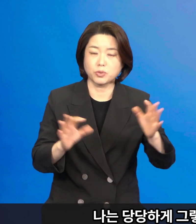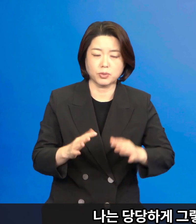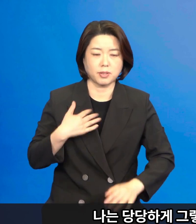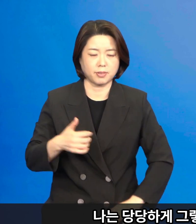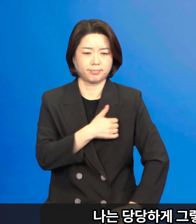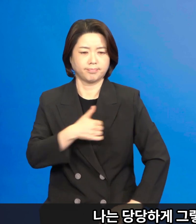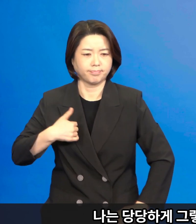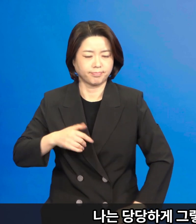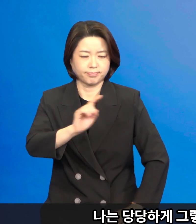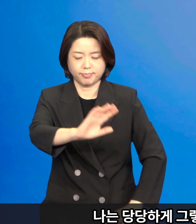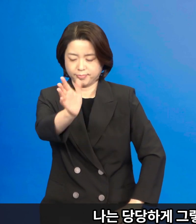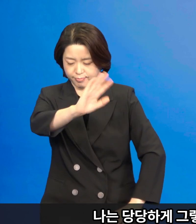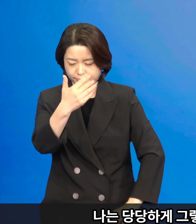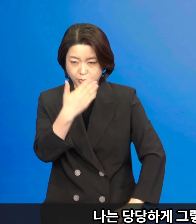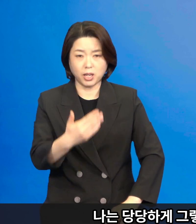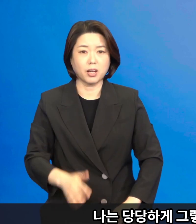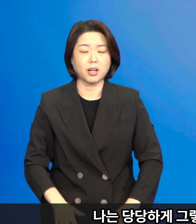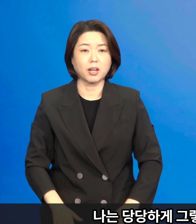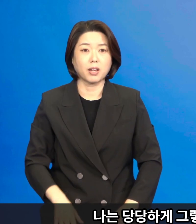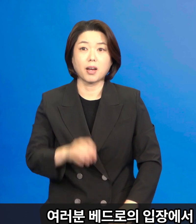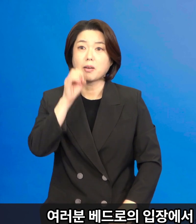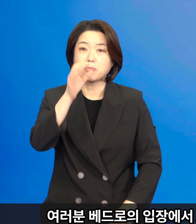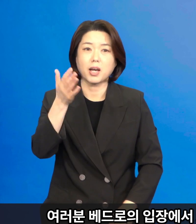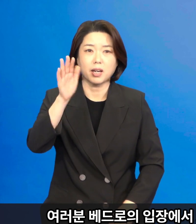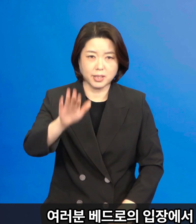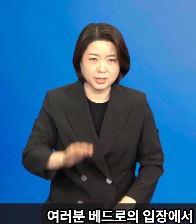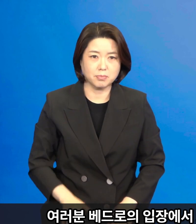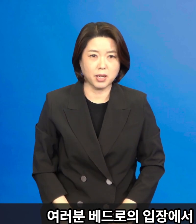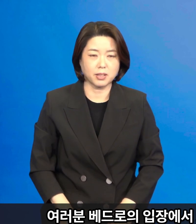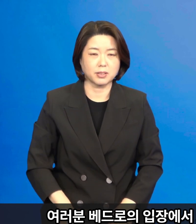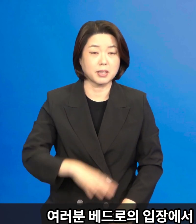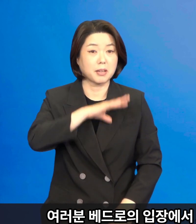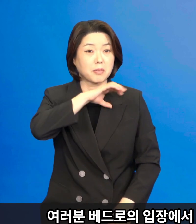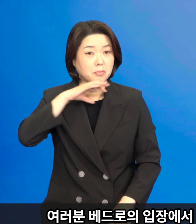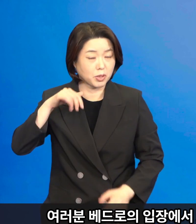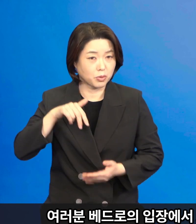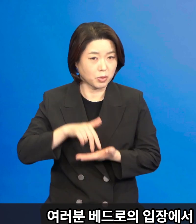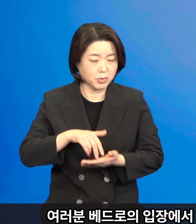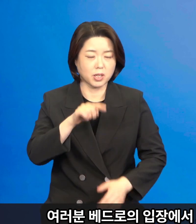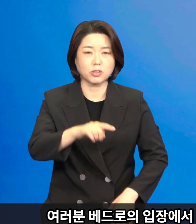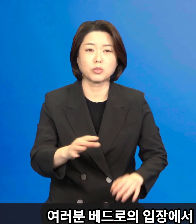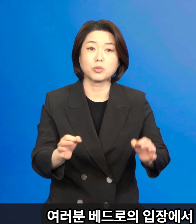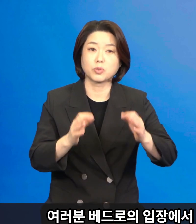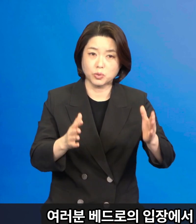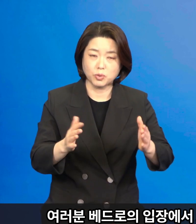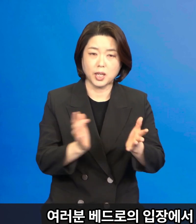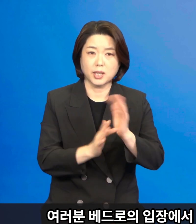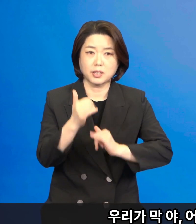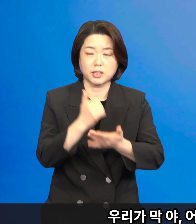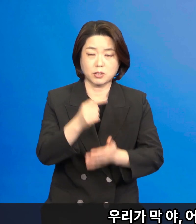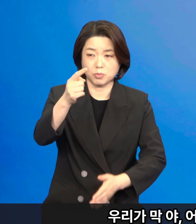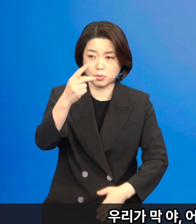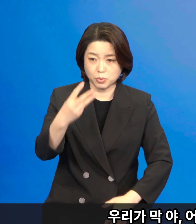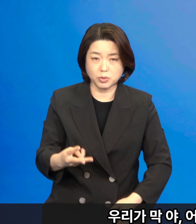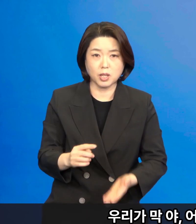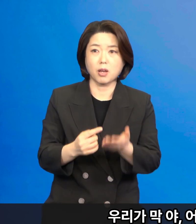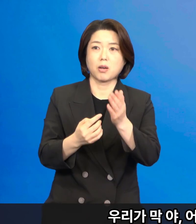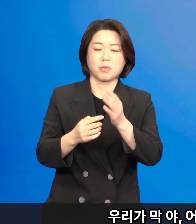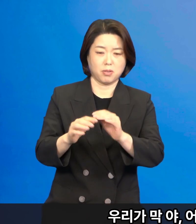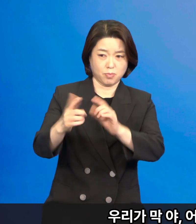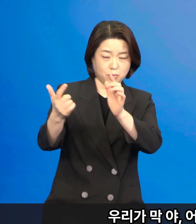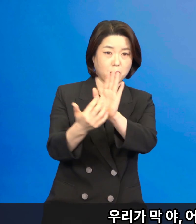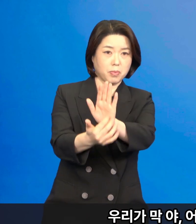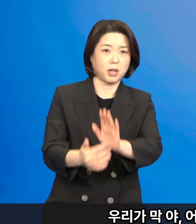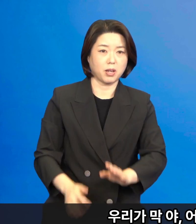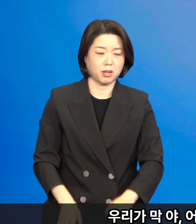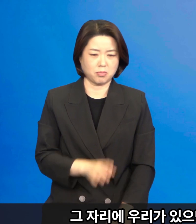당당하게 그렇게 안 할 수 있어라고 하지만, 여러분, 베드로의 입장에서 그 순간에 예수님을 3번 부인했다고 우리가 야, 어떻게 그럴 수